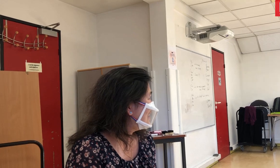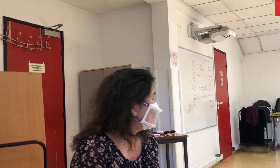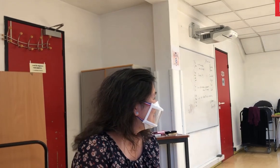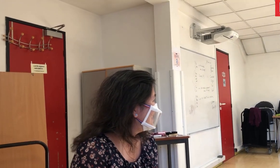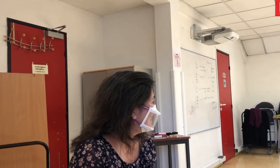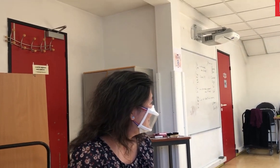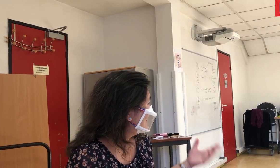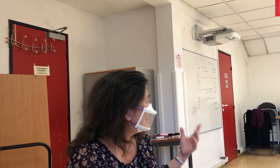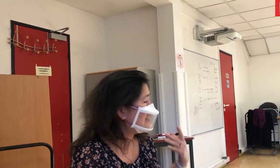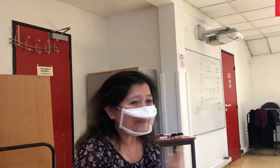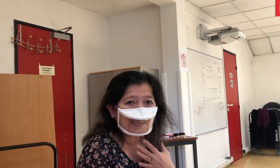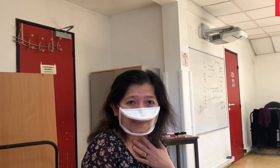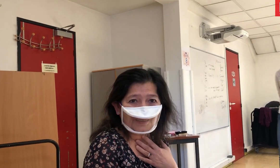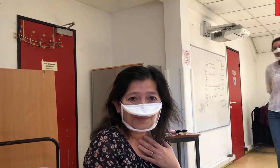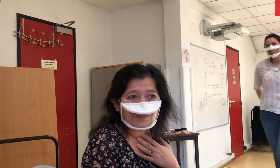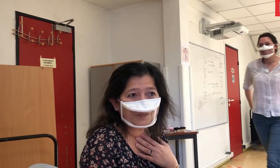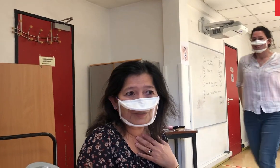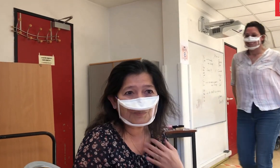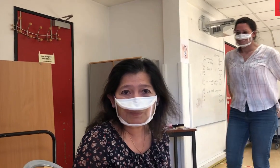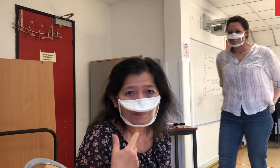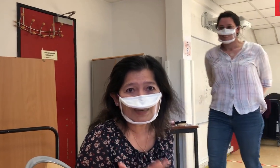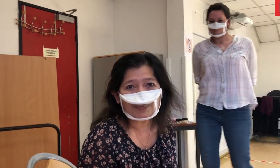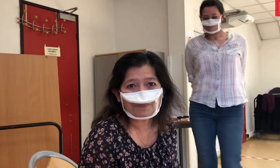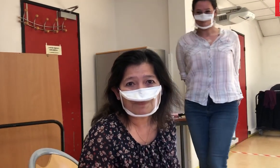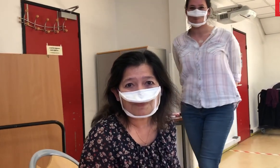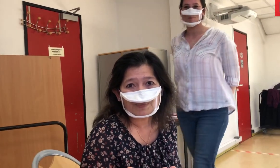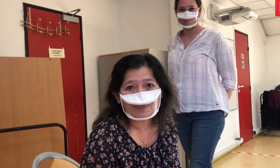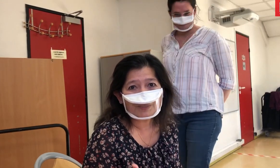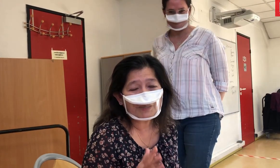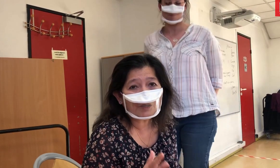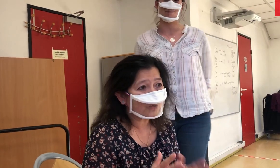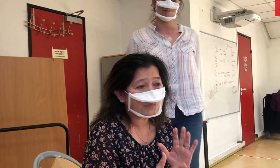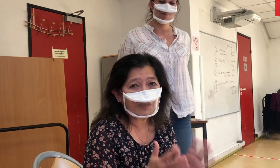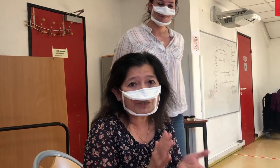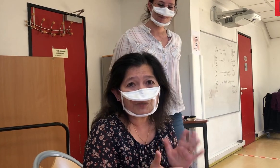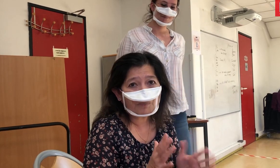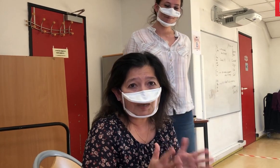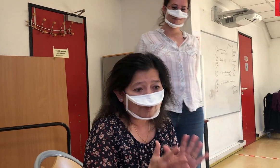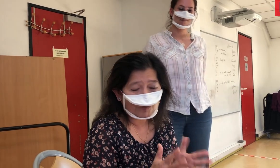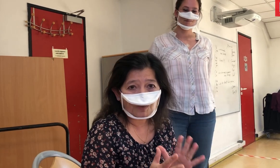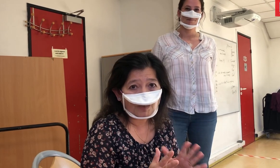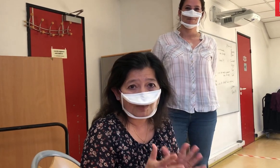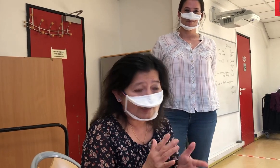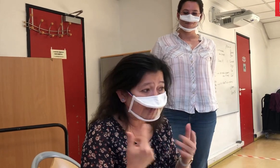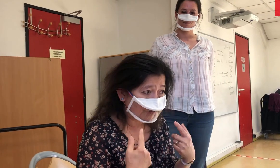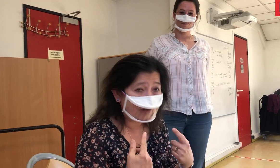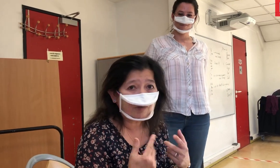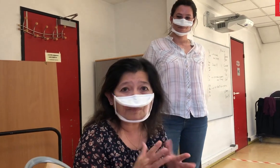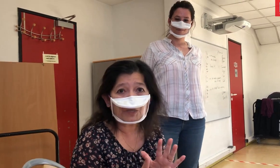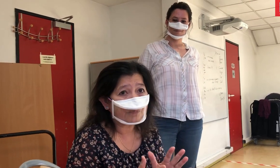Alors, Sybille ne peut pas parler. Sybille ne communique que par elle entend, mais elle